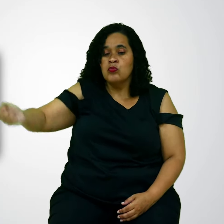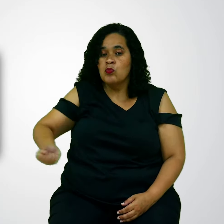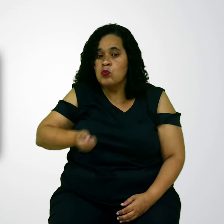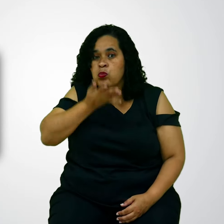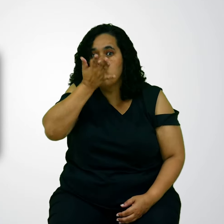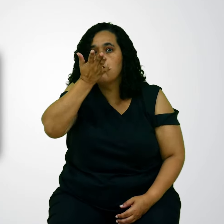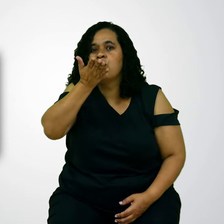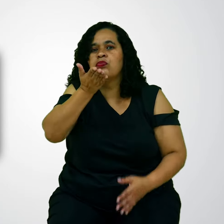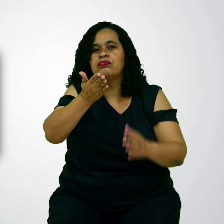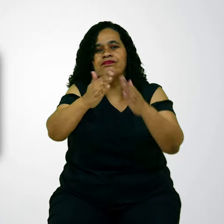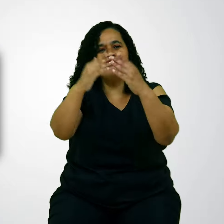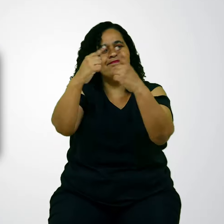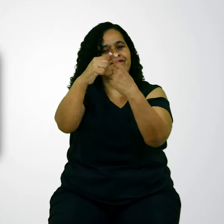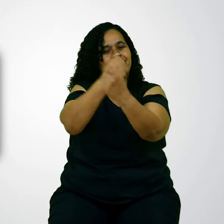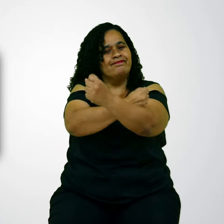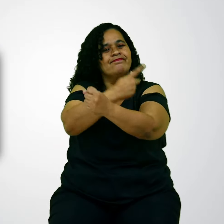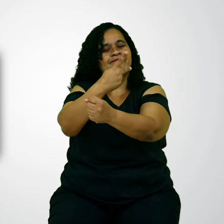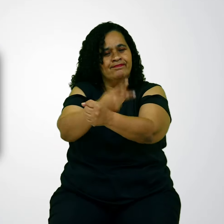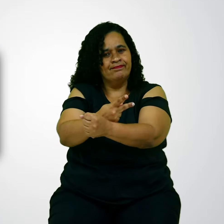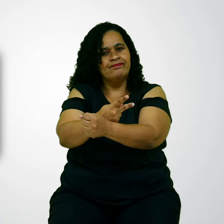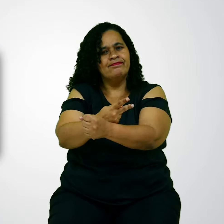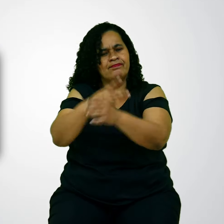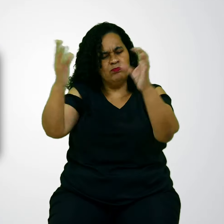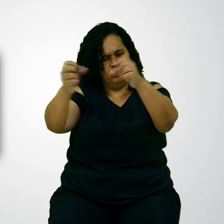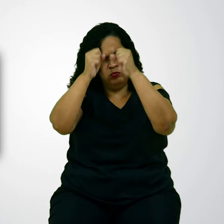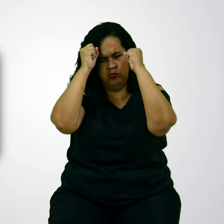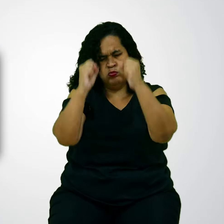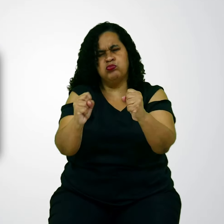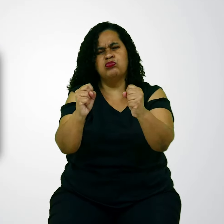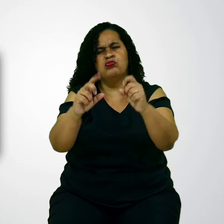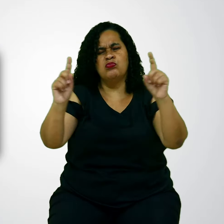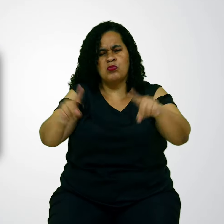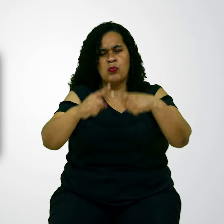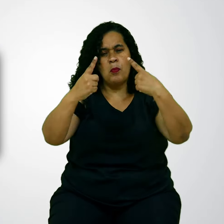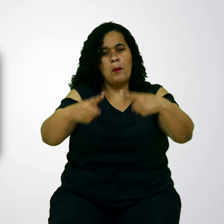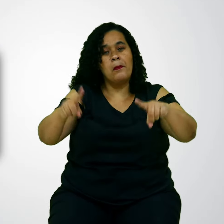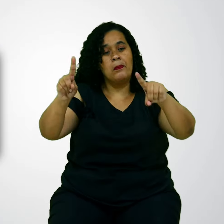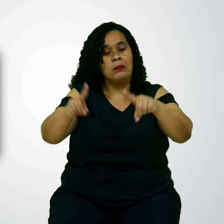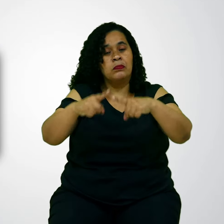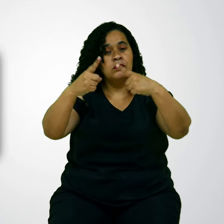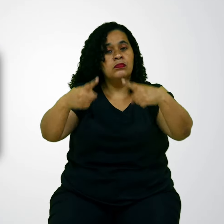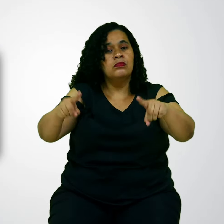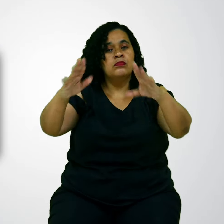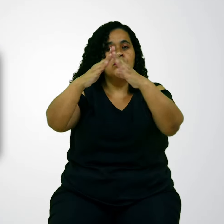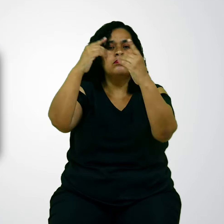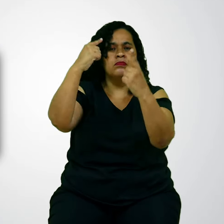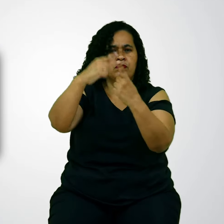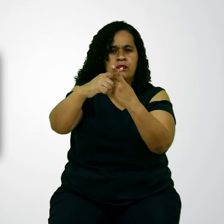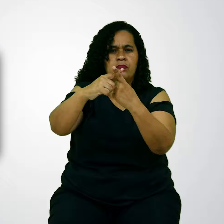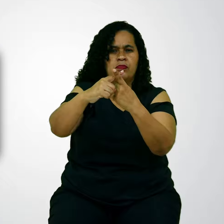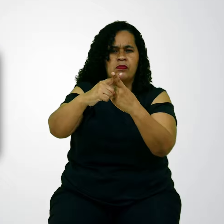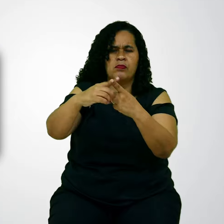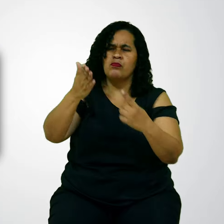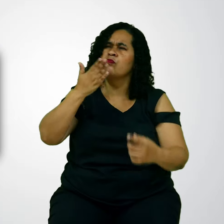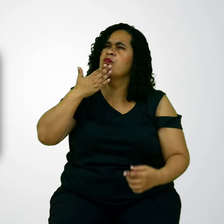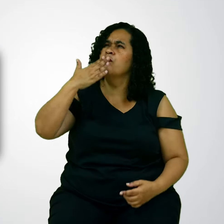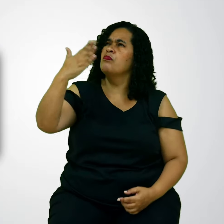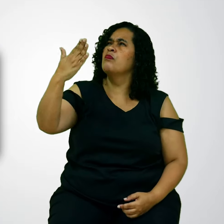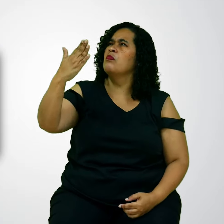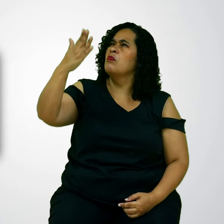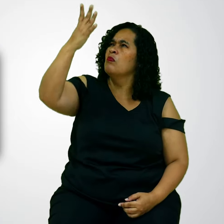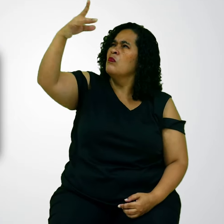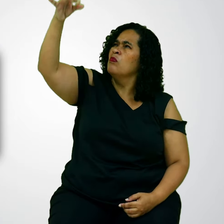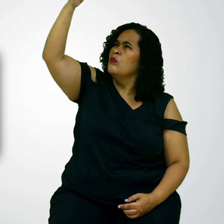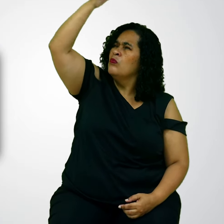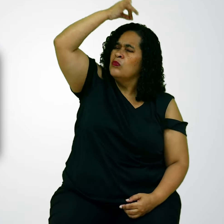Fabinho, poderosamente, sobre os músicos da igreja, né? Sopra Espírito sobre os músicos da igreja, sopra sobre as pessoas